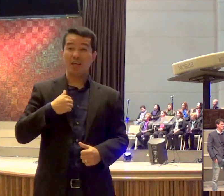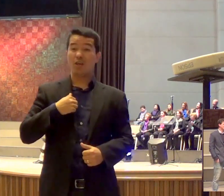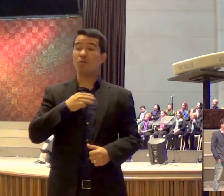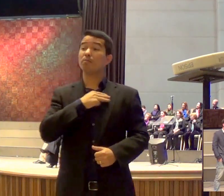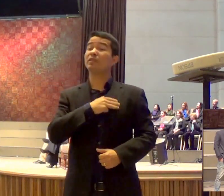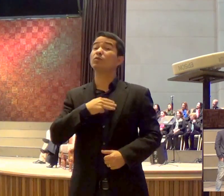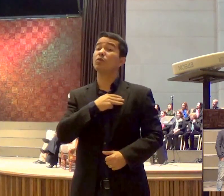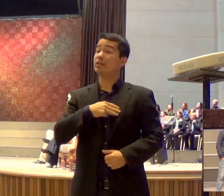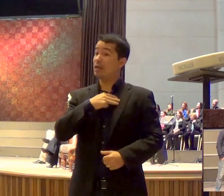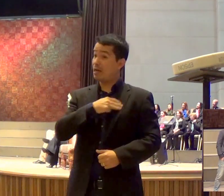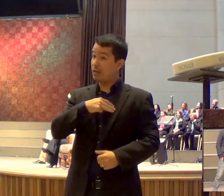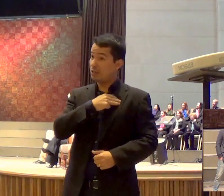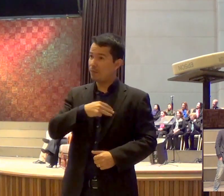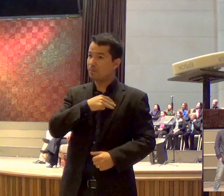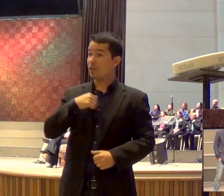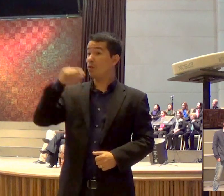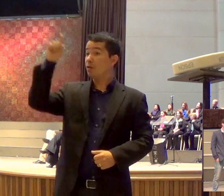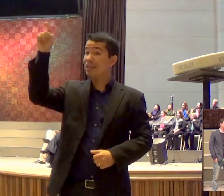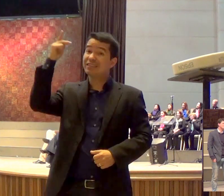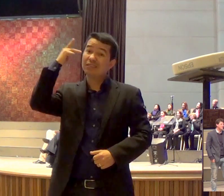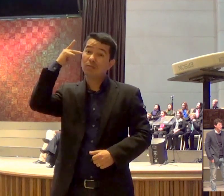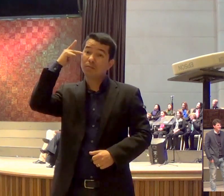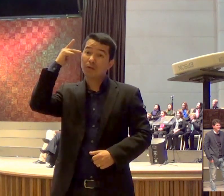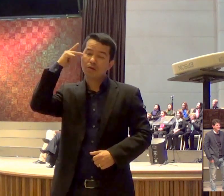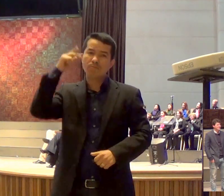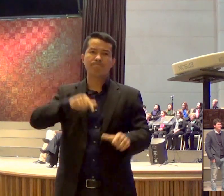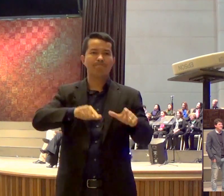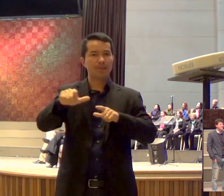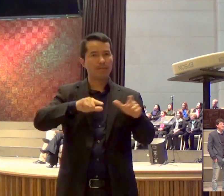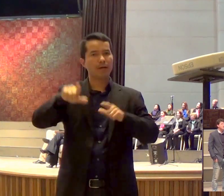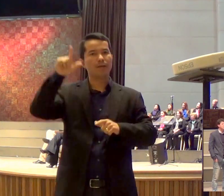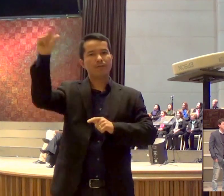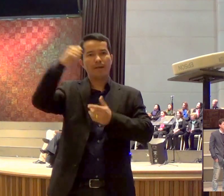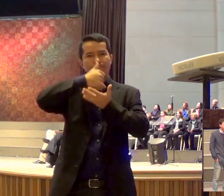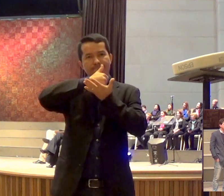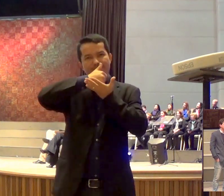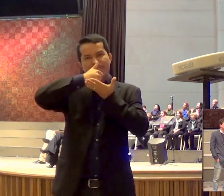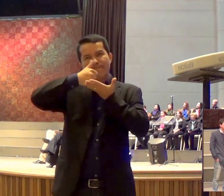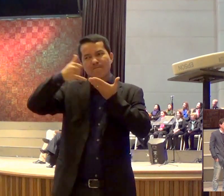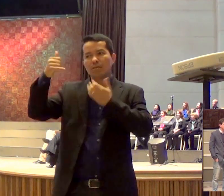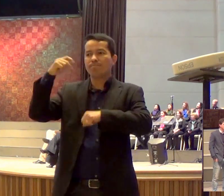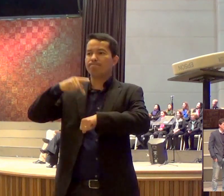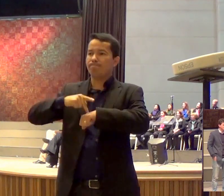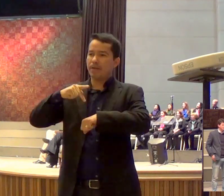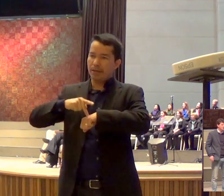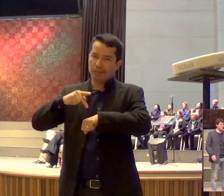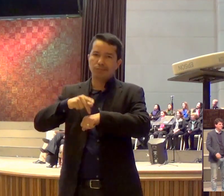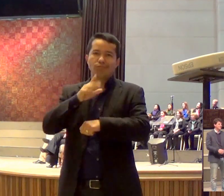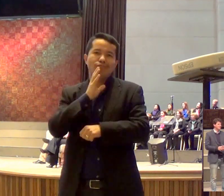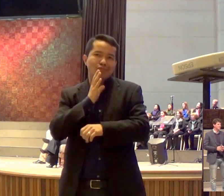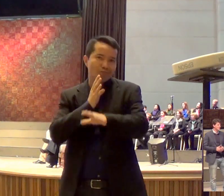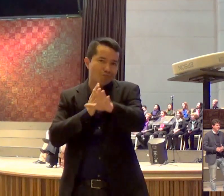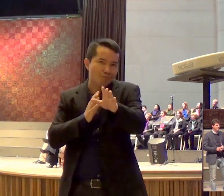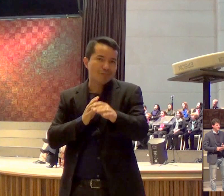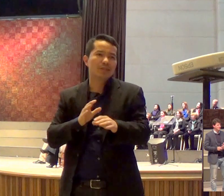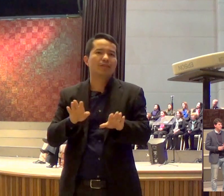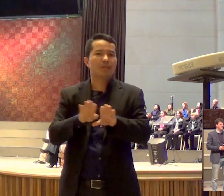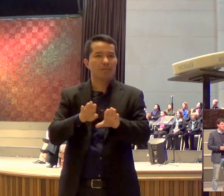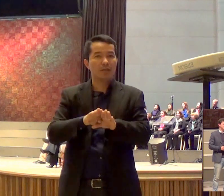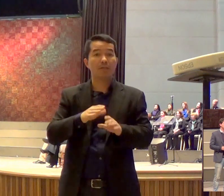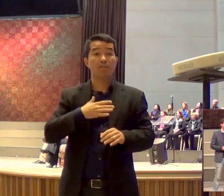estou na cristolândia há sete anos para quem conhece os meus pais é um Pastor Humberto a missionária